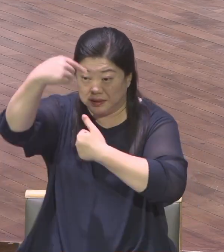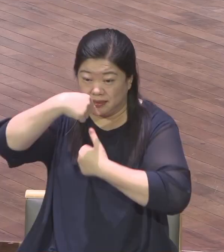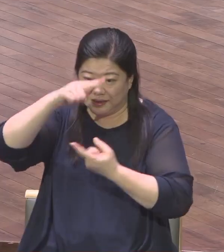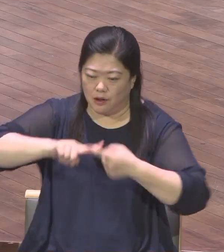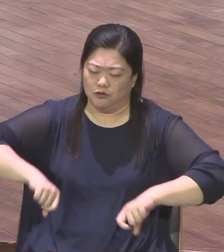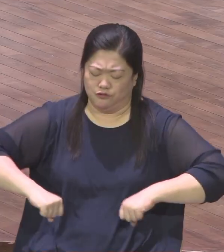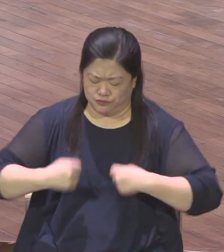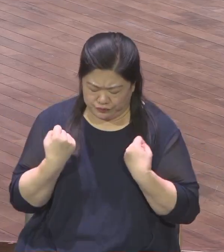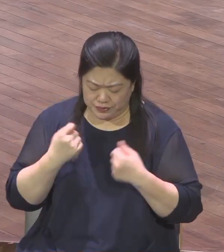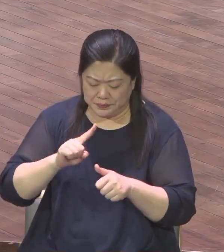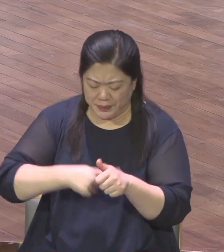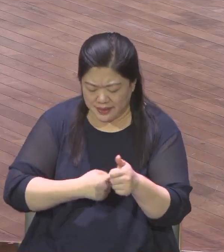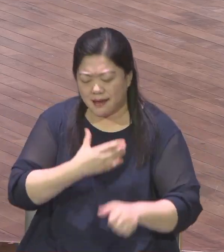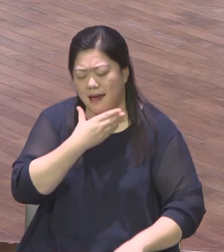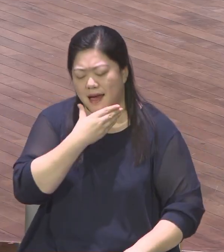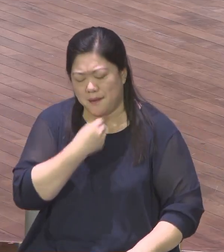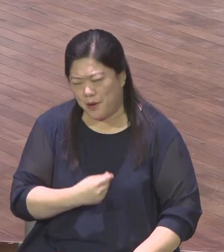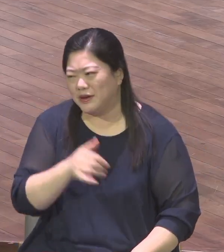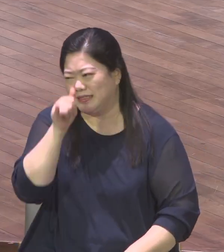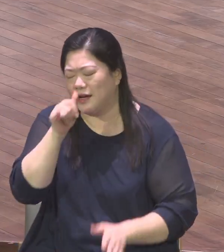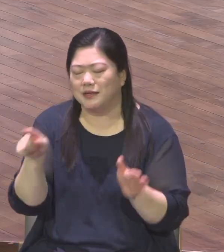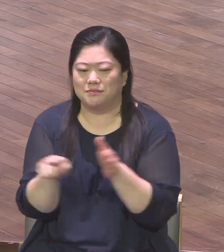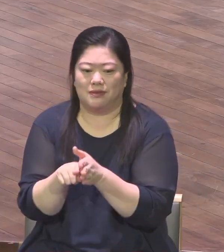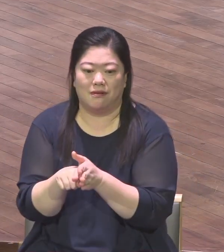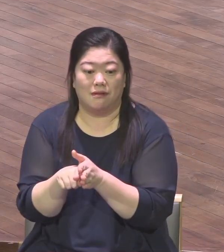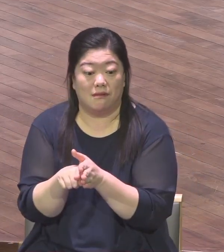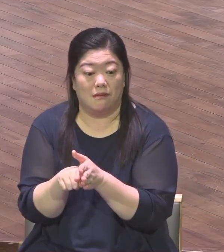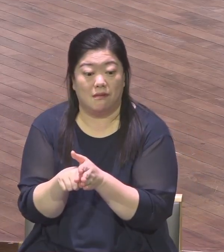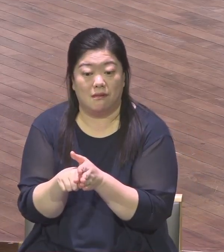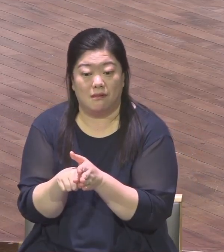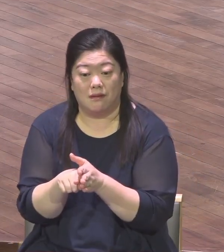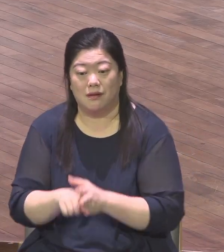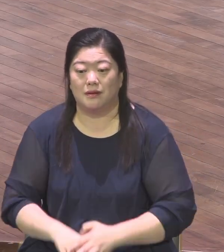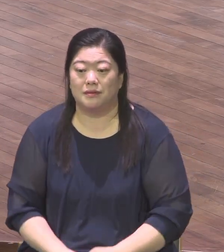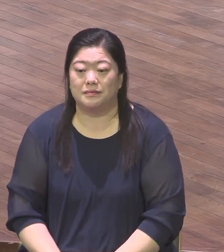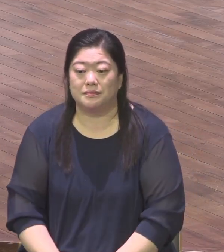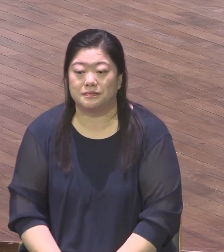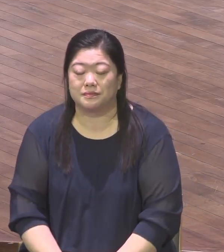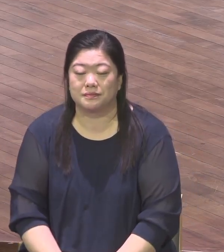우리에게 복이 있으리이다 하니라. 자,